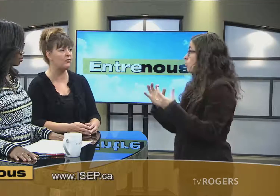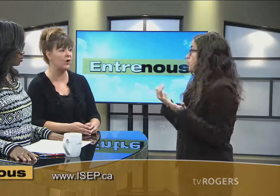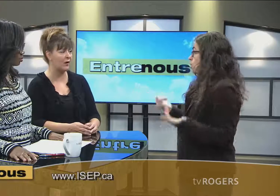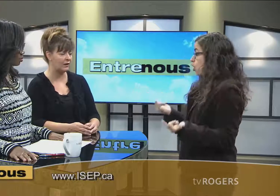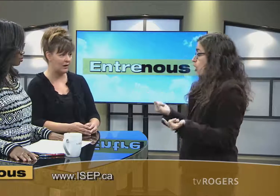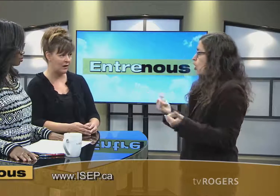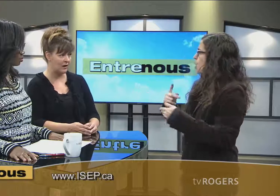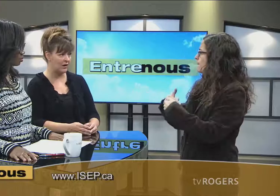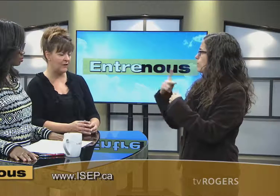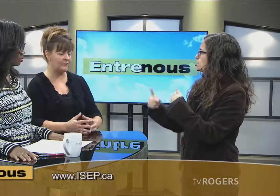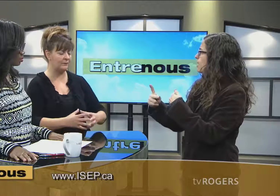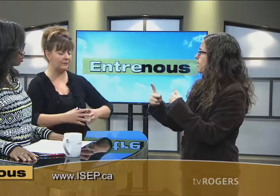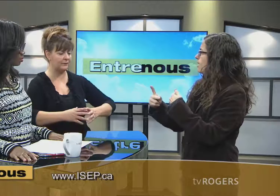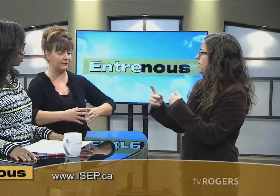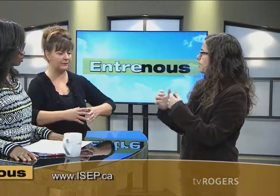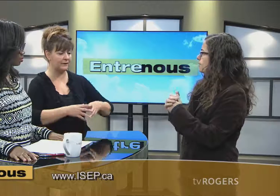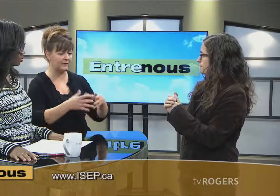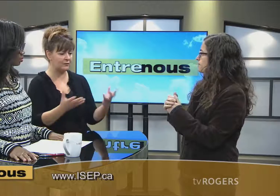créer